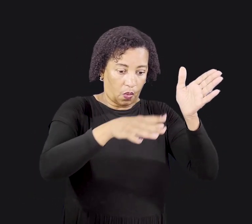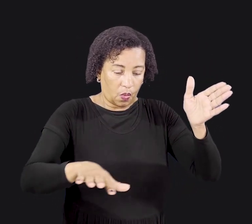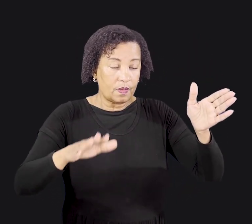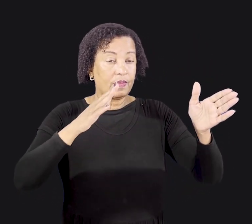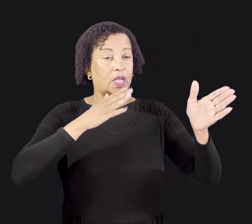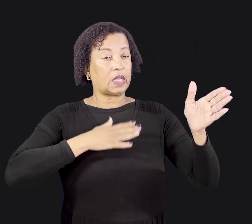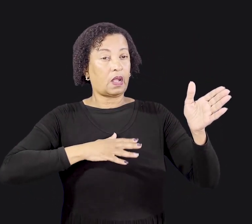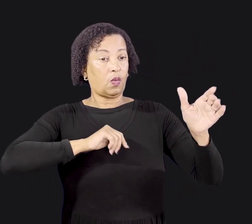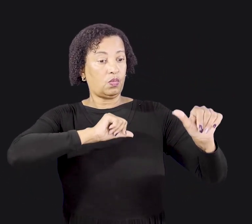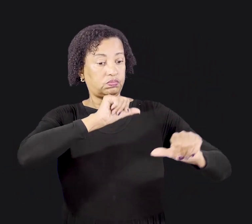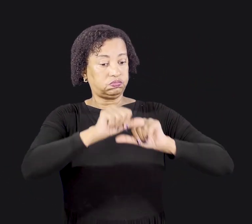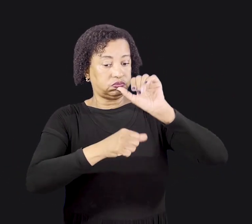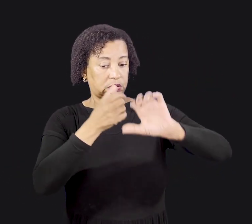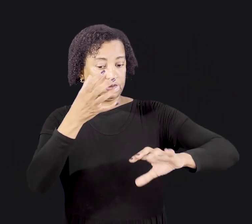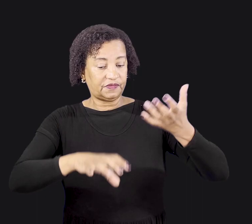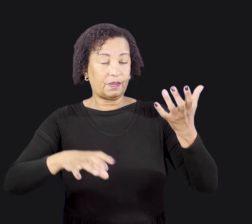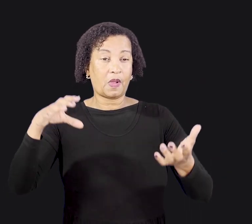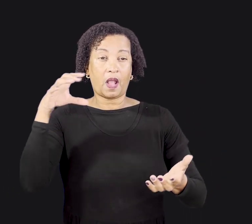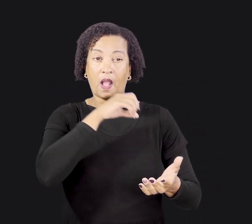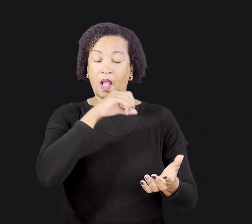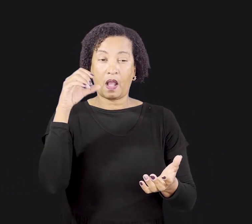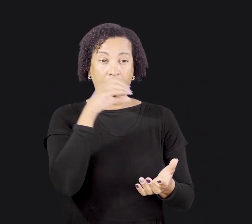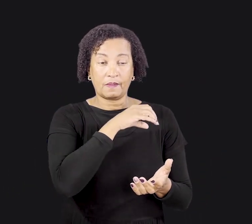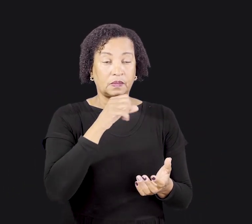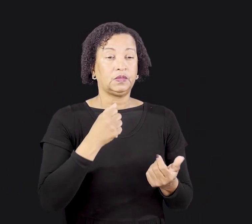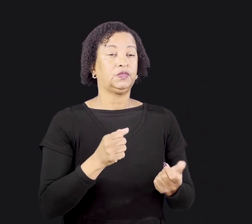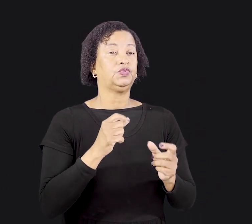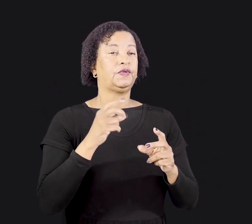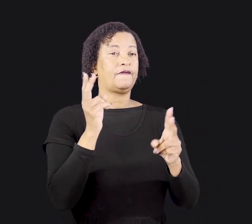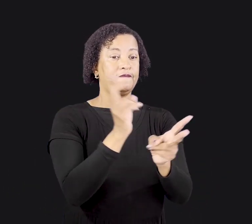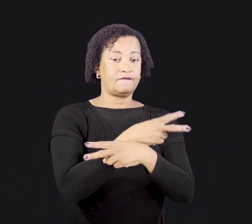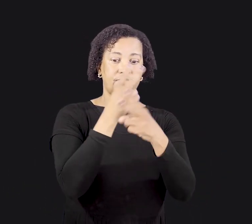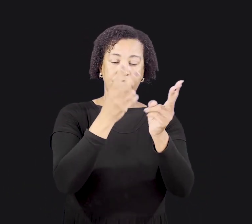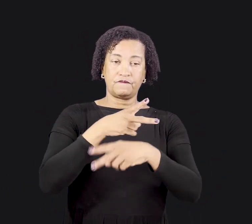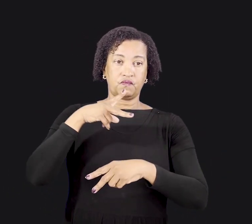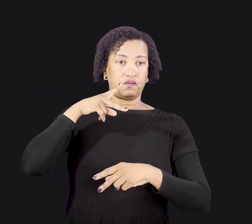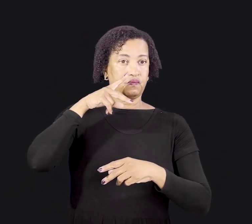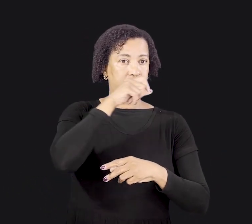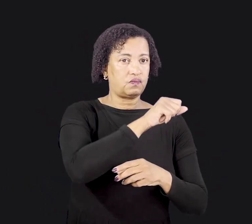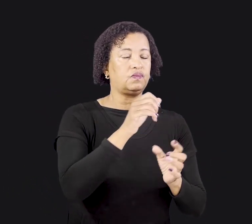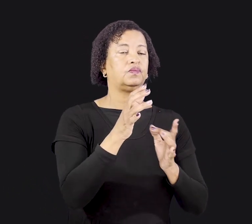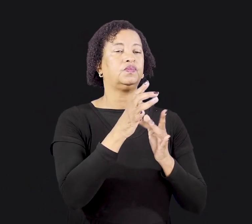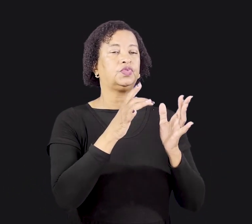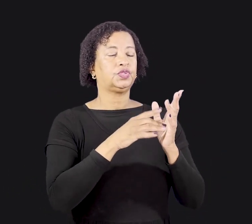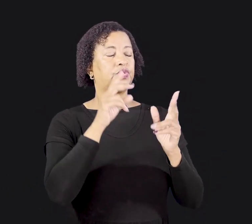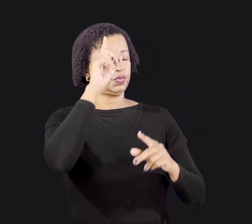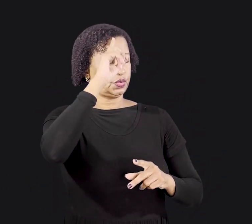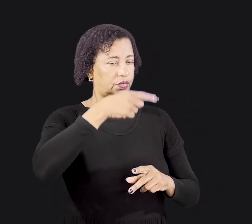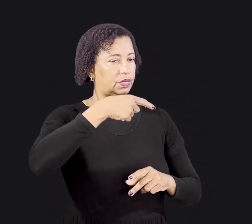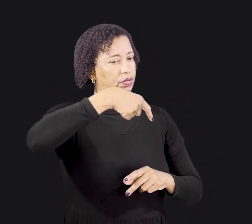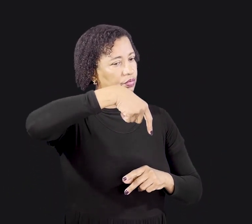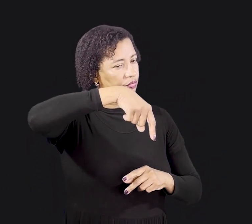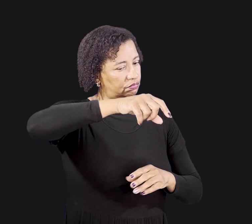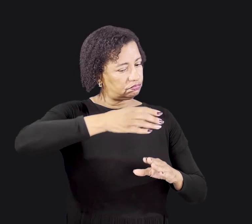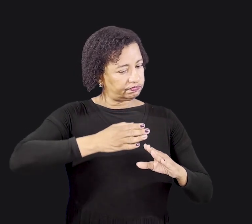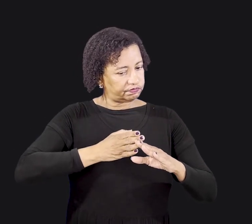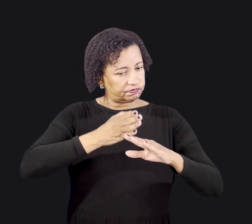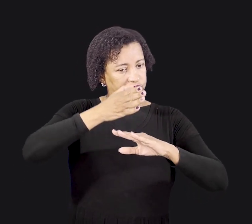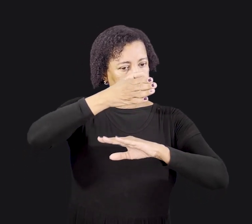e bonito, em um mar agitado e com fortes ventos. Jesus ordenou que eles atravessassem o mar e os acompanhou na